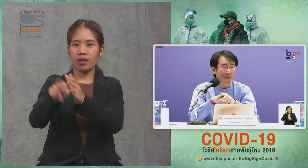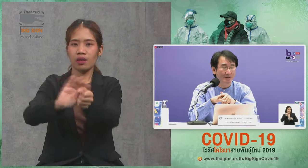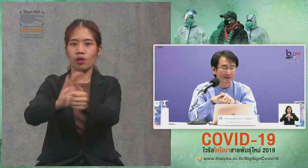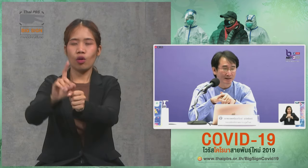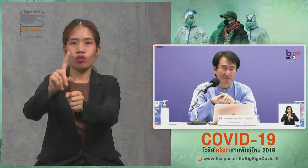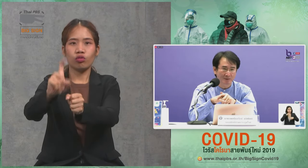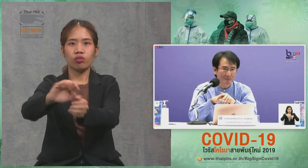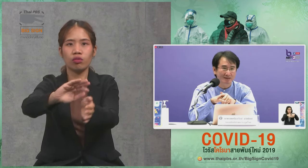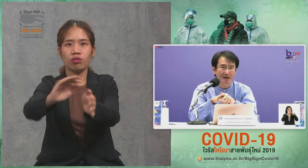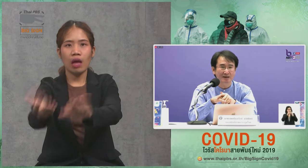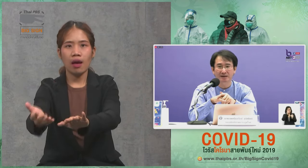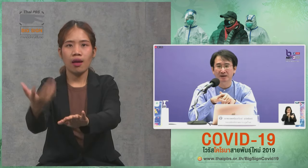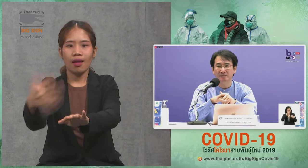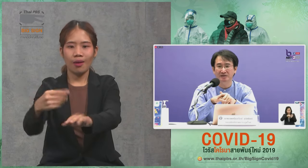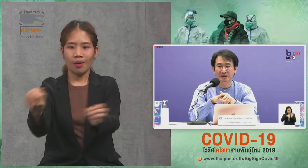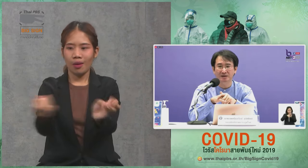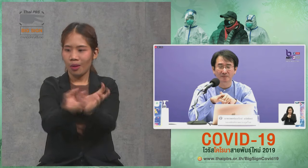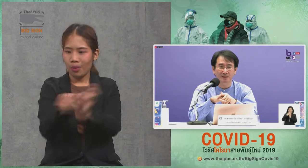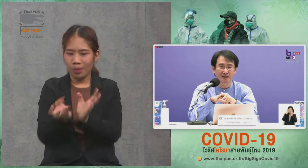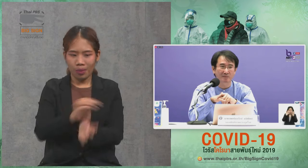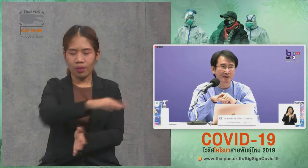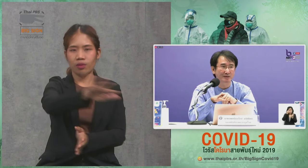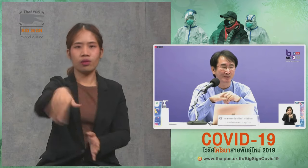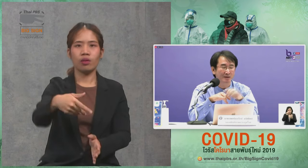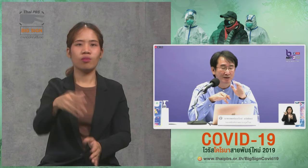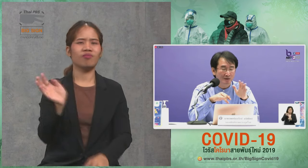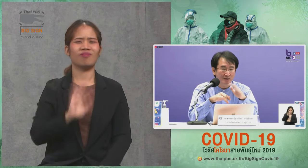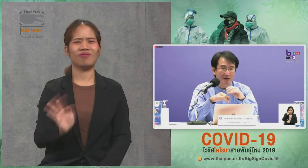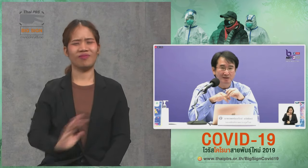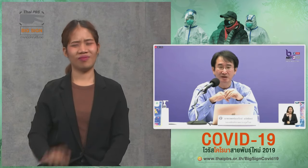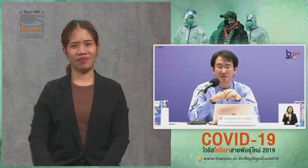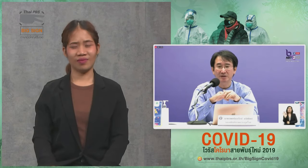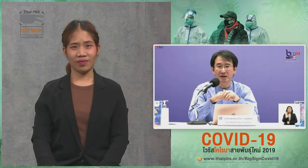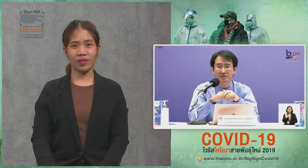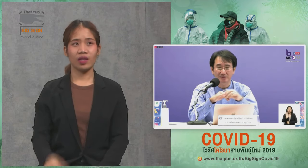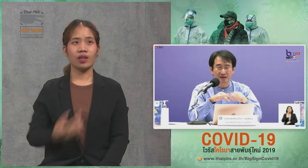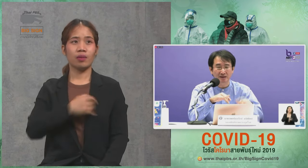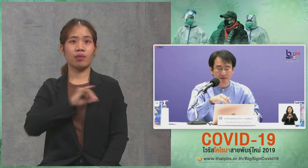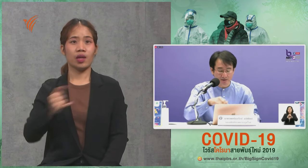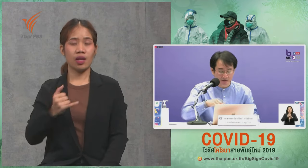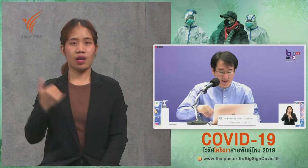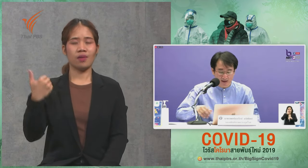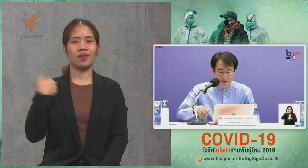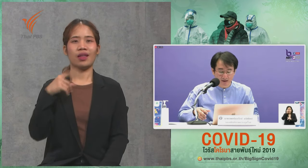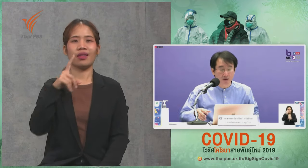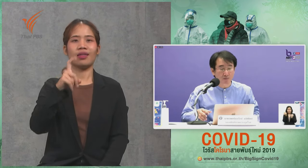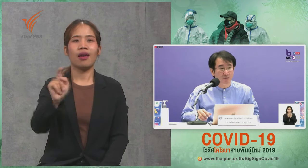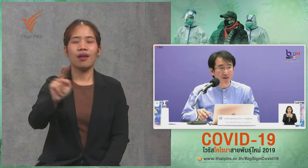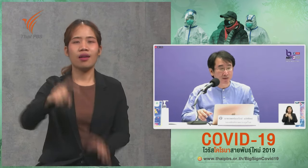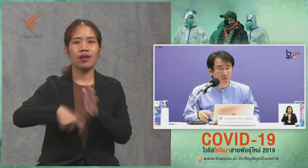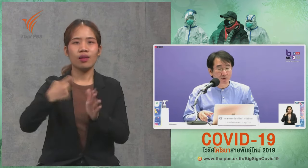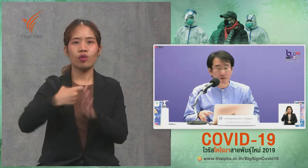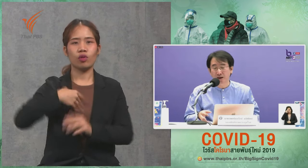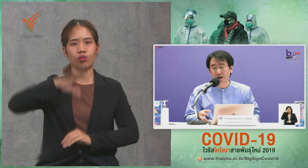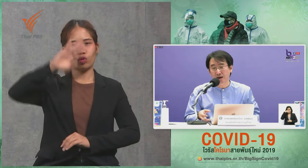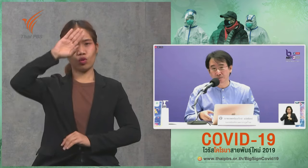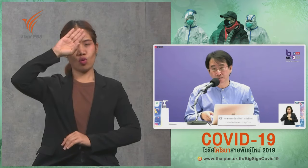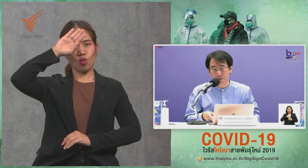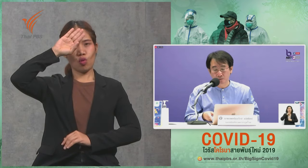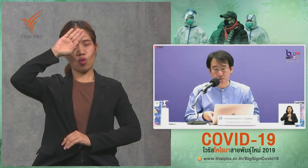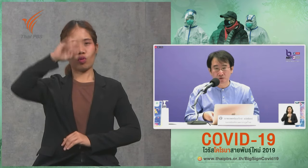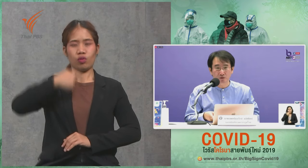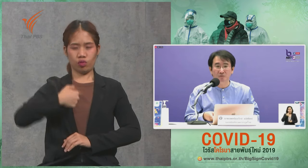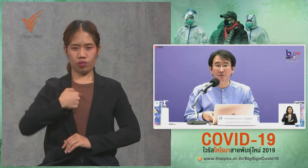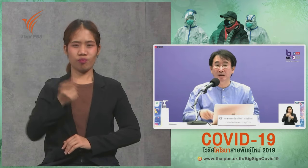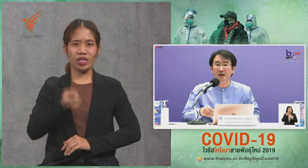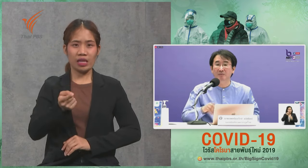นแรงกว่าปกติไม่ใช่นะครับไม่ใช่นะครับเพราะฉะนั้นก็อาจจะเสียชีวิตจากปัจจัยอย่างอื่นจากการที่เขามีโรคประจำตัวหรือว่าอาจจะ